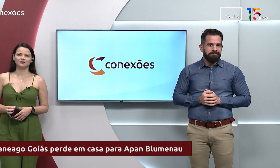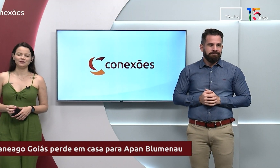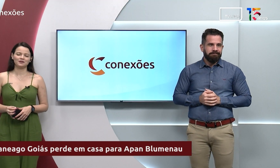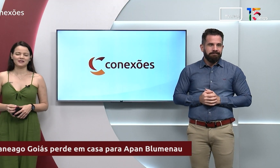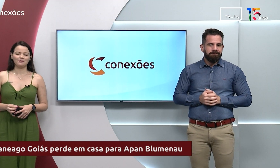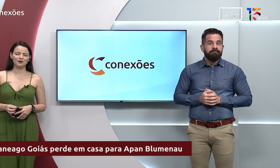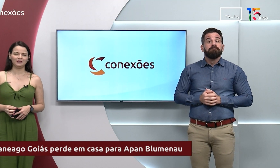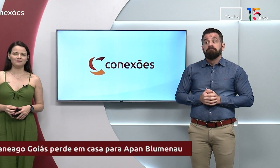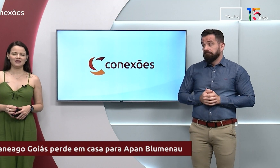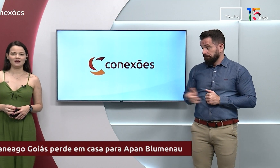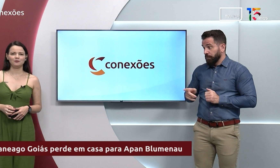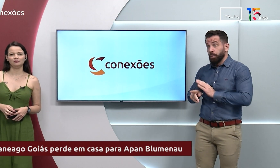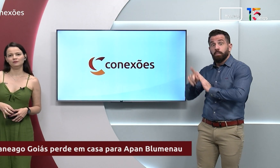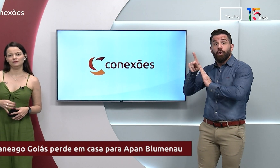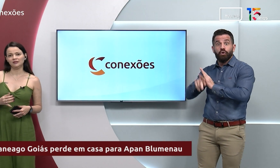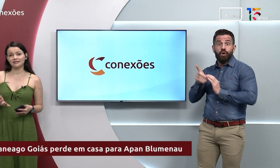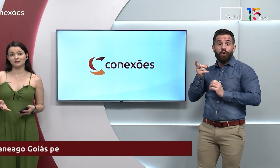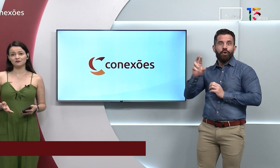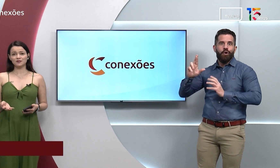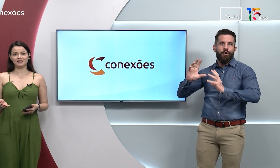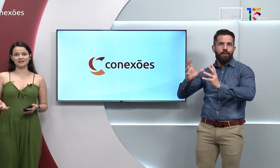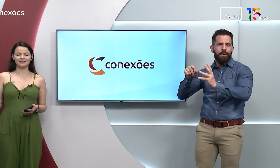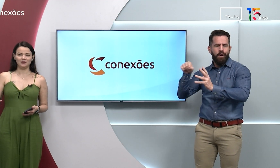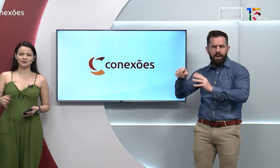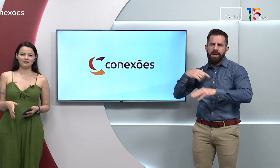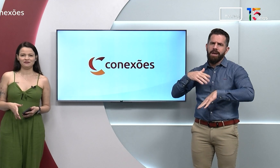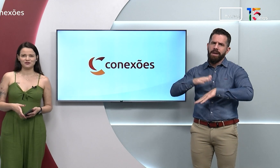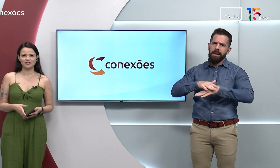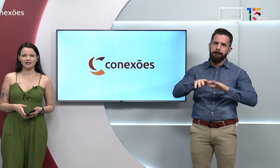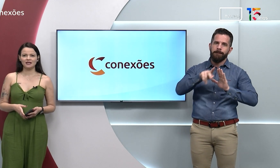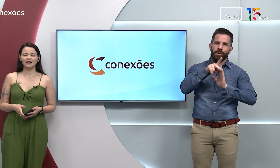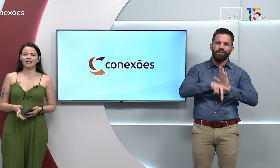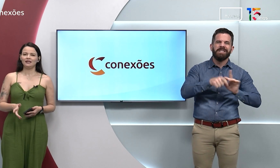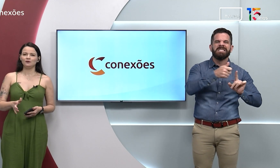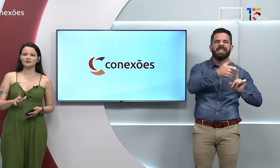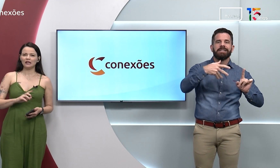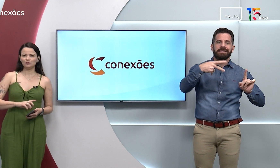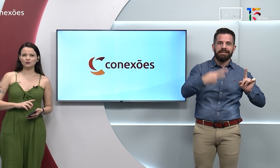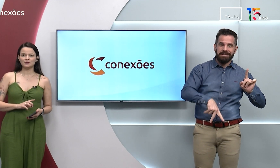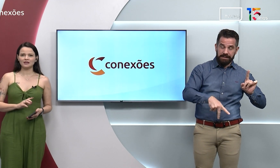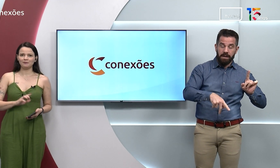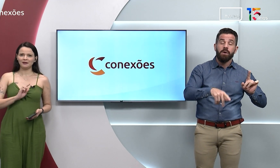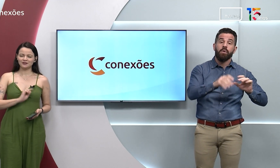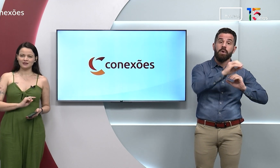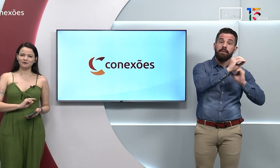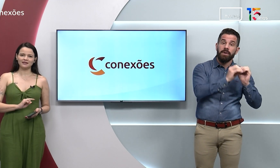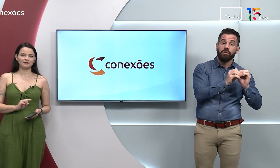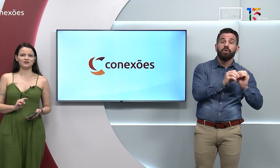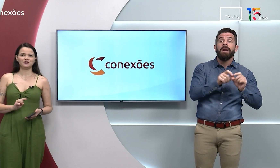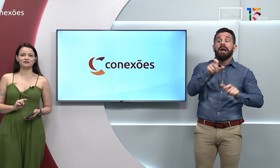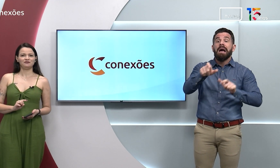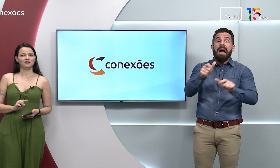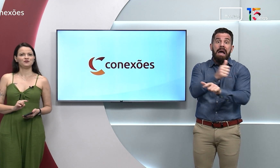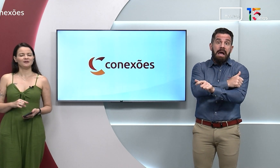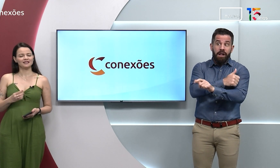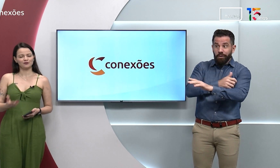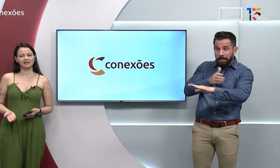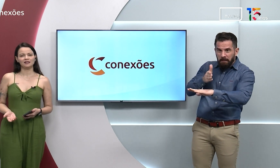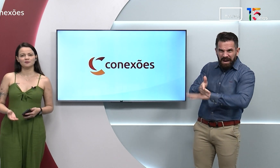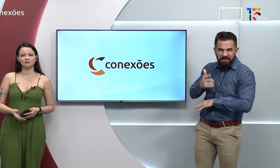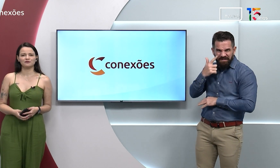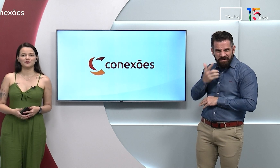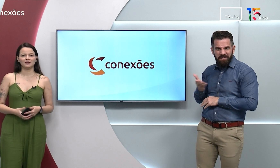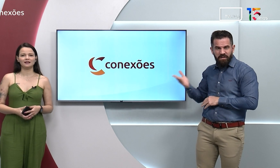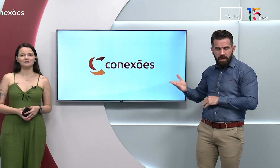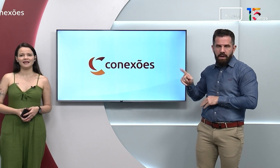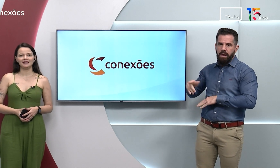O projeto Doutores da Bola, que é uma iniciativa de extensão da UFG, e os alunos que participam aqui com a gente em vídeo, eles são